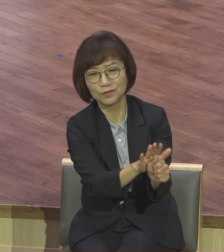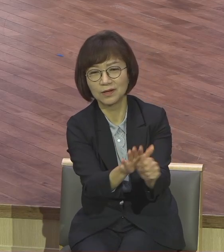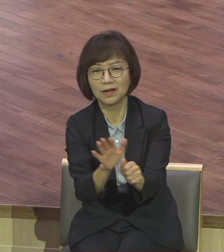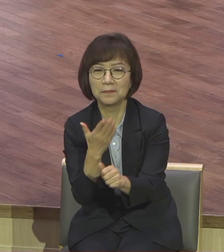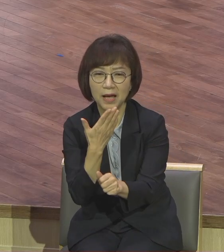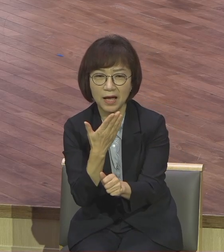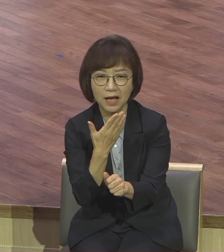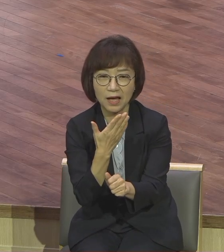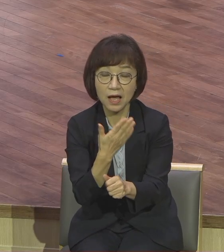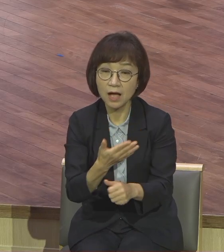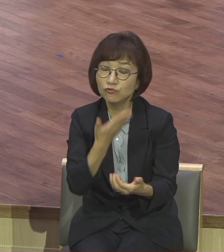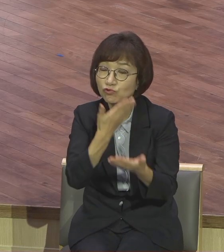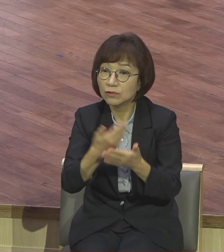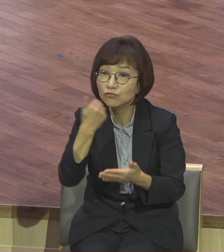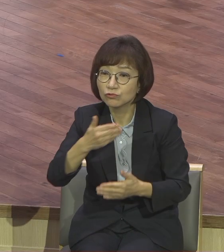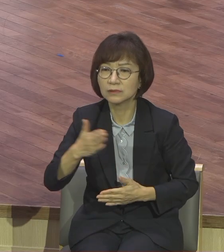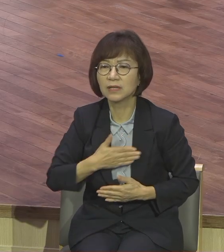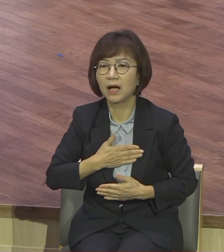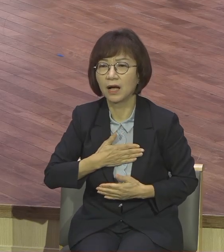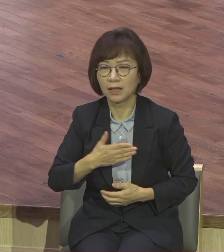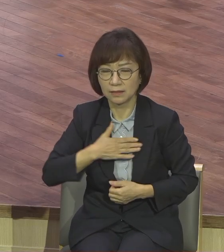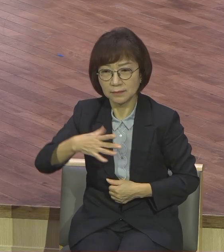내부터 바뀌어야지.